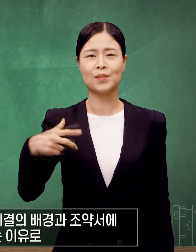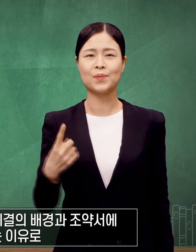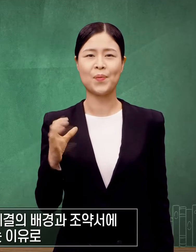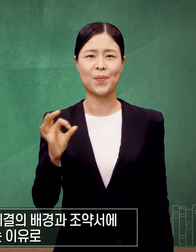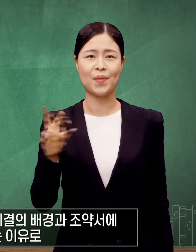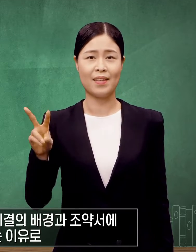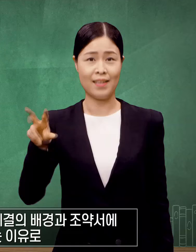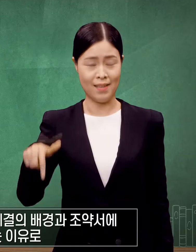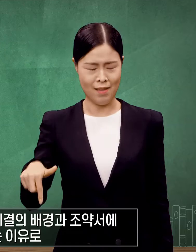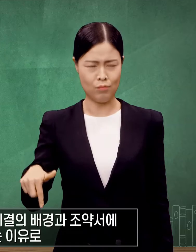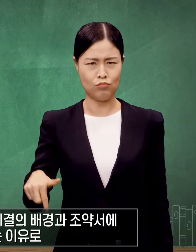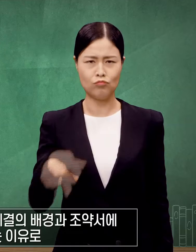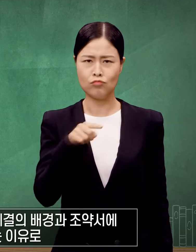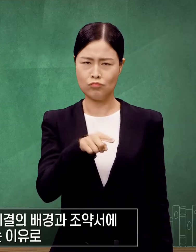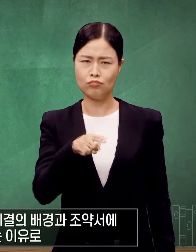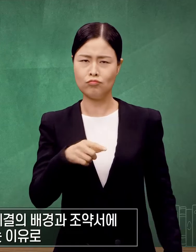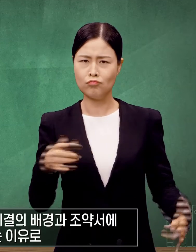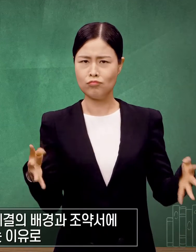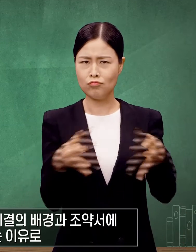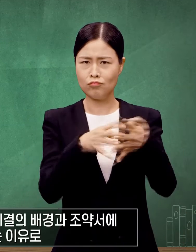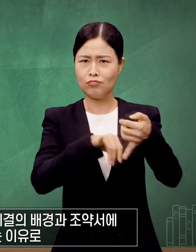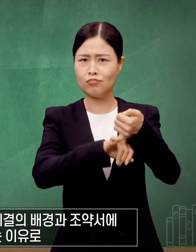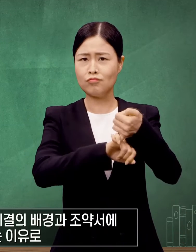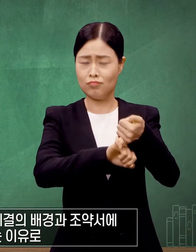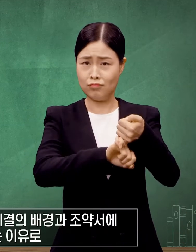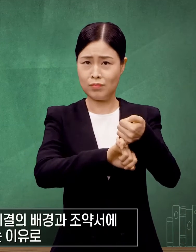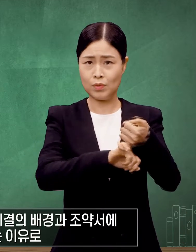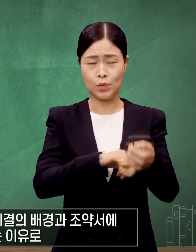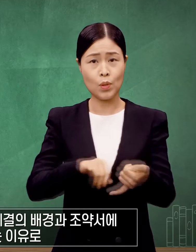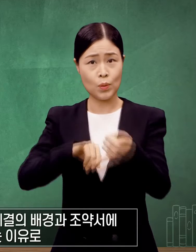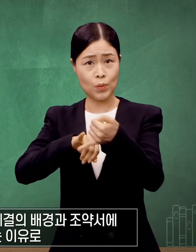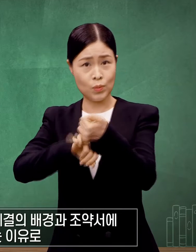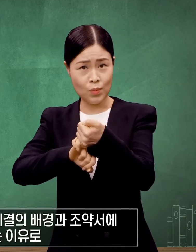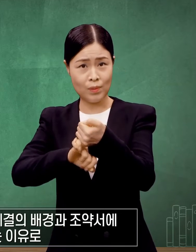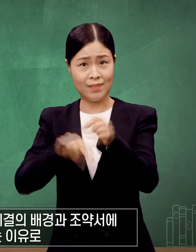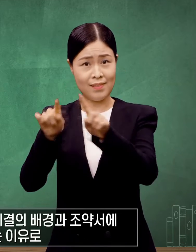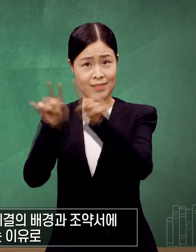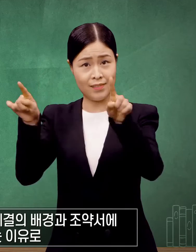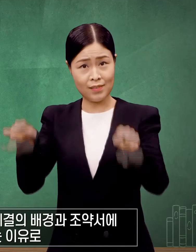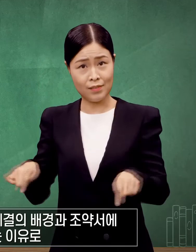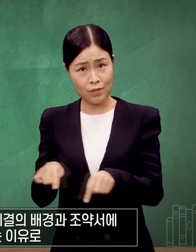조약서의 독도 명칭이 보이지 않는다는 이유로